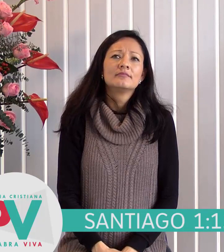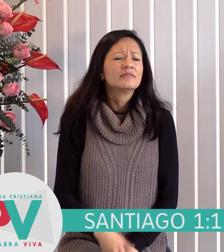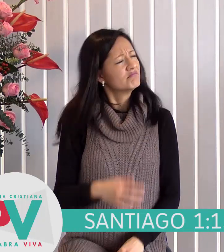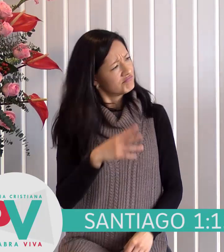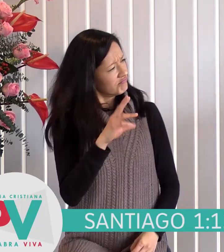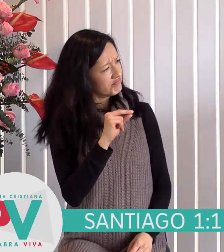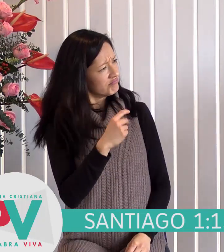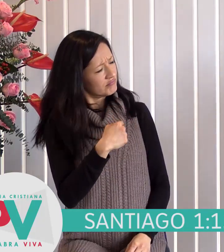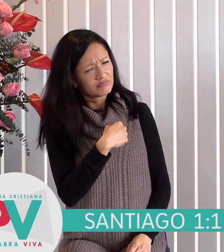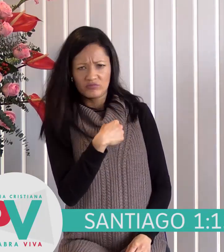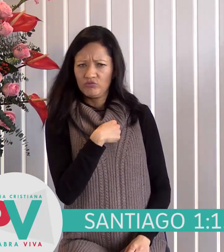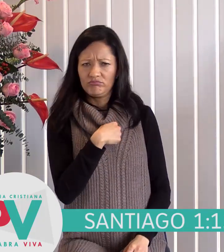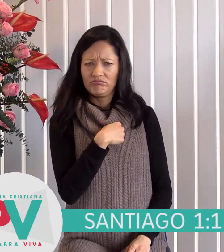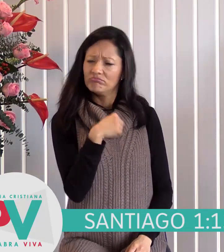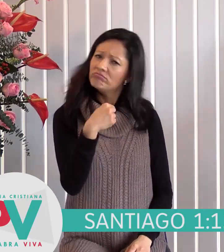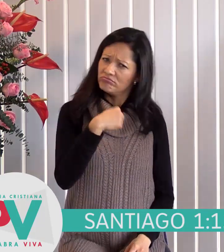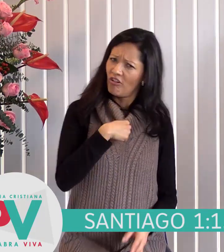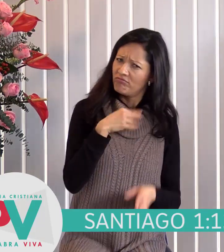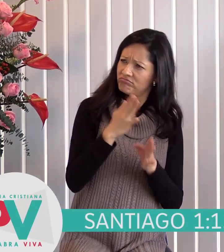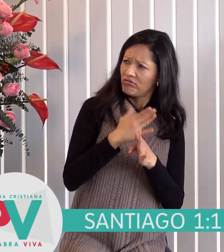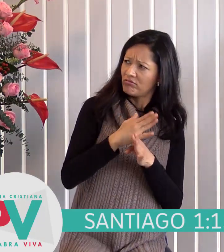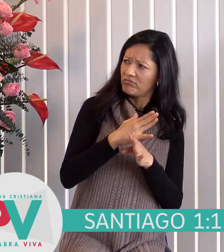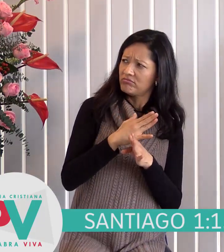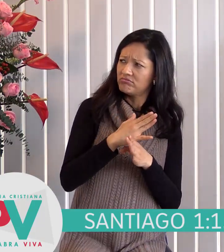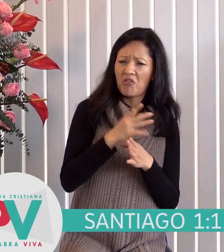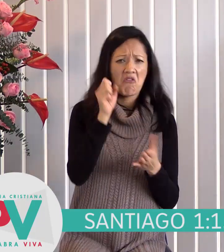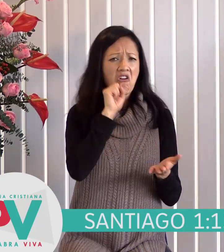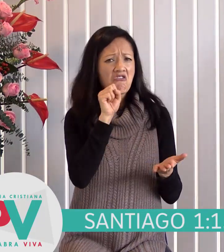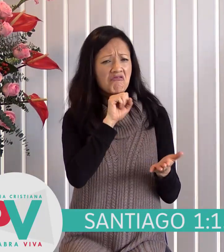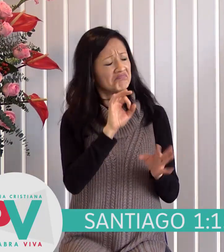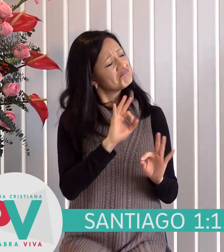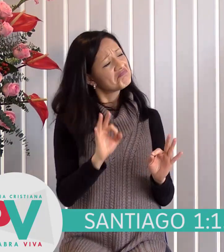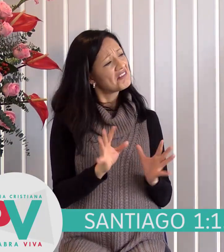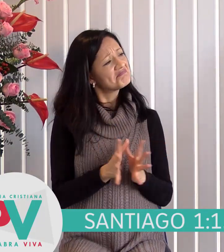No, yo no tengo problemas con el alcohol,